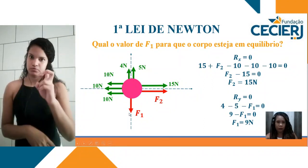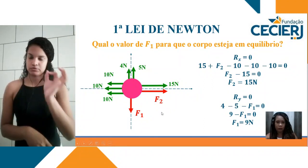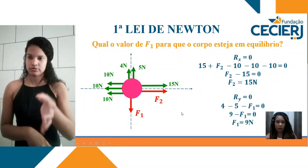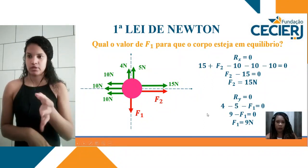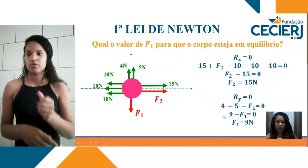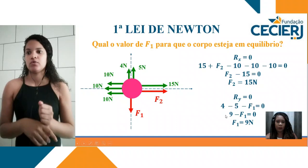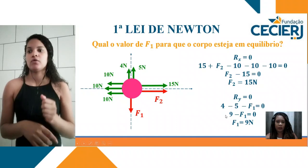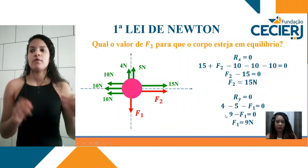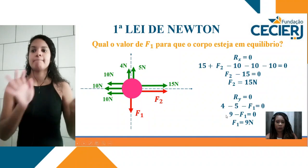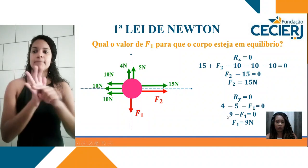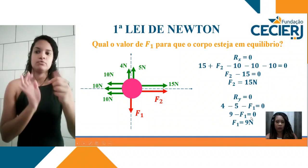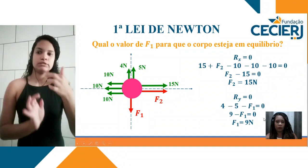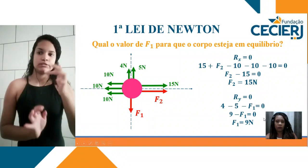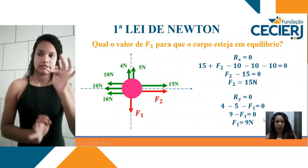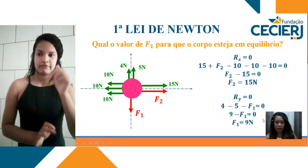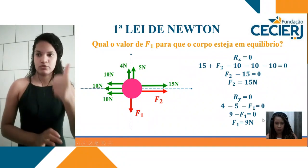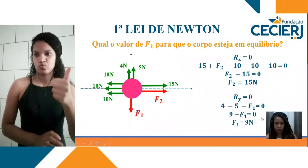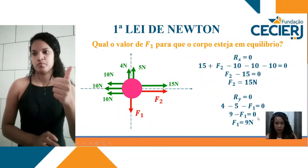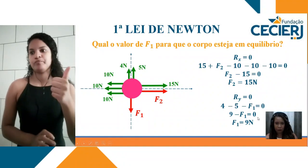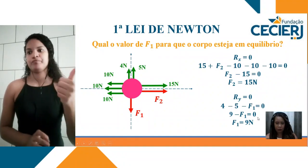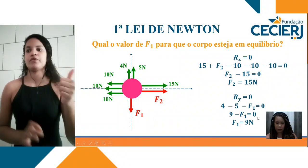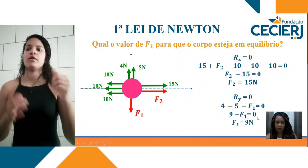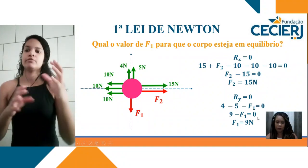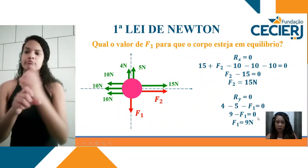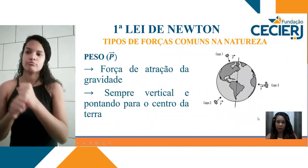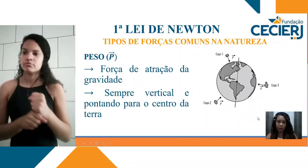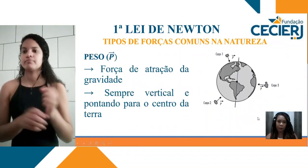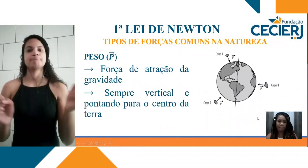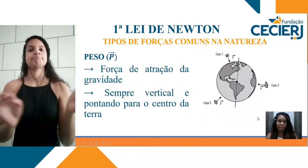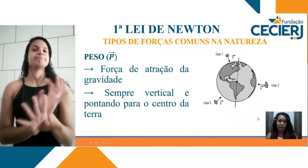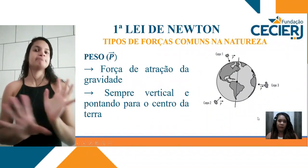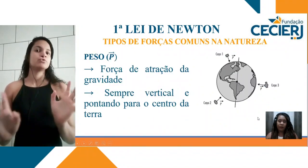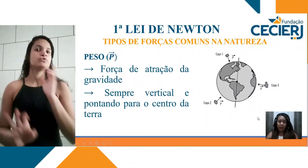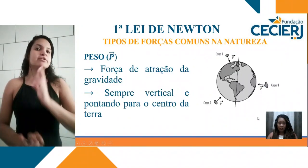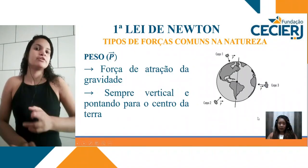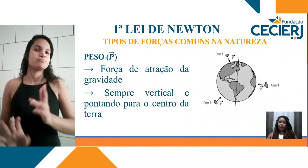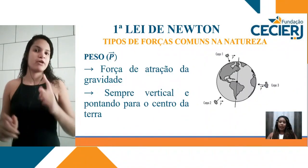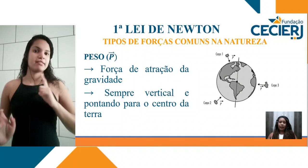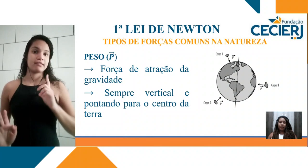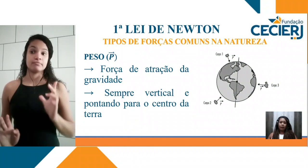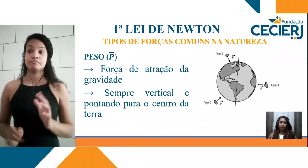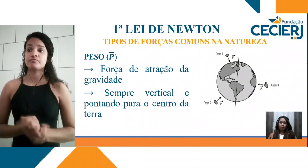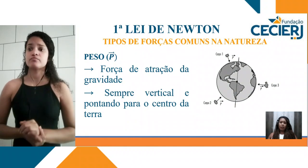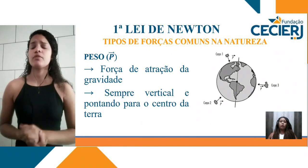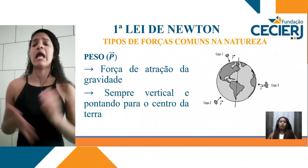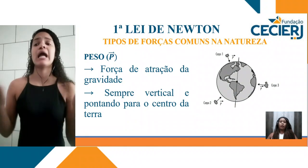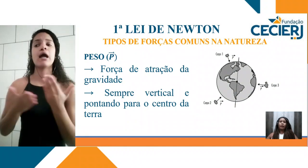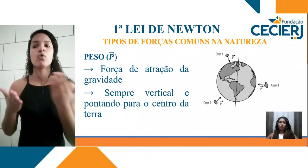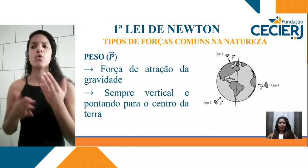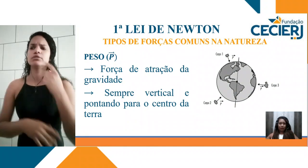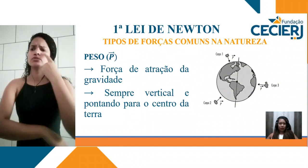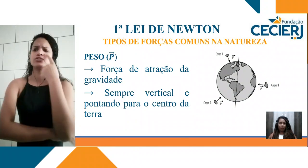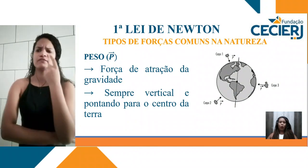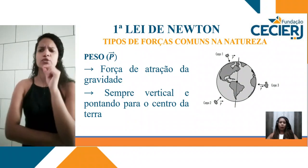0. 9 menos F1, F1 igual a 9 newtons. E a gente vai trabalhar aqui o seguinte, a